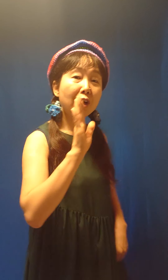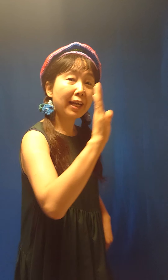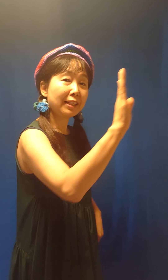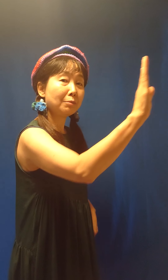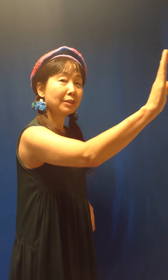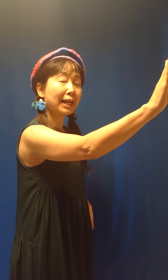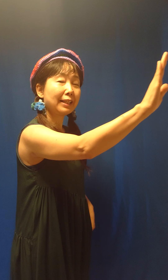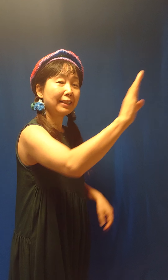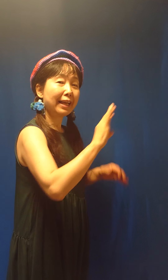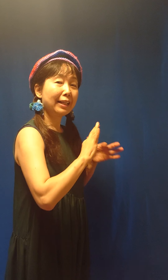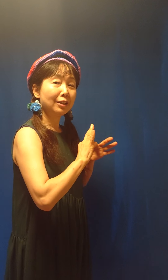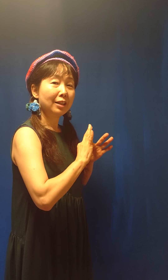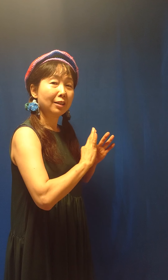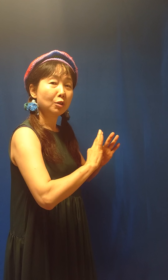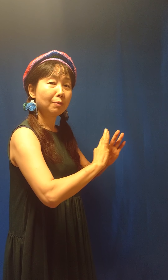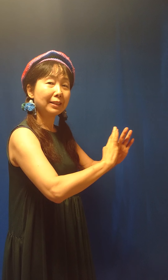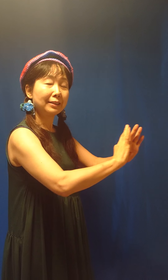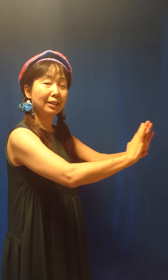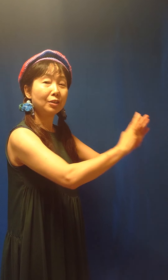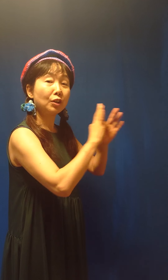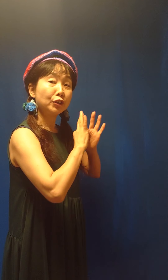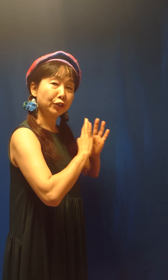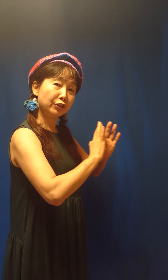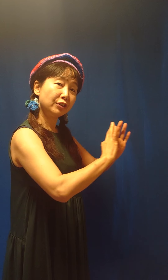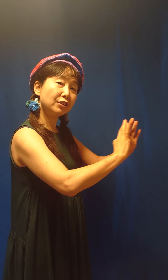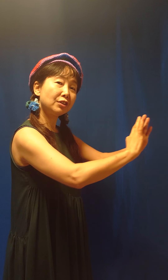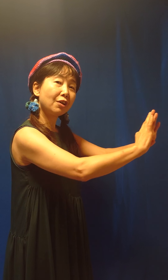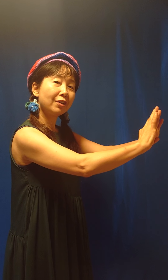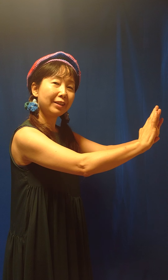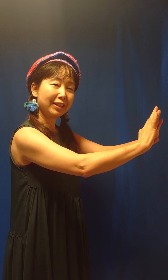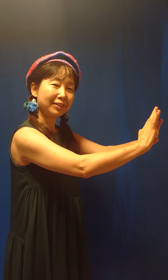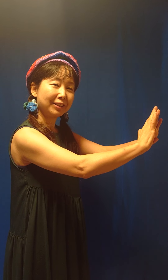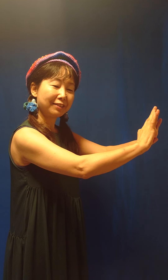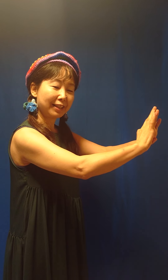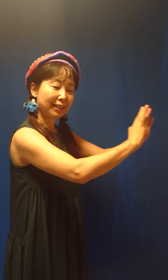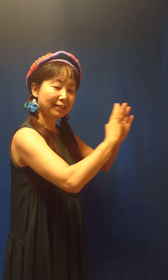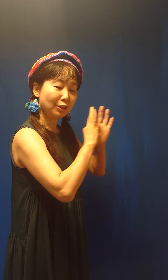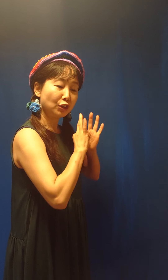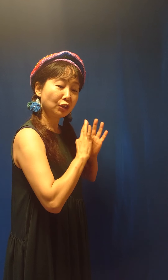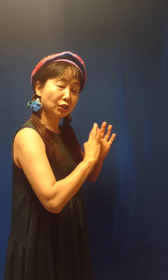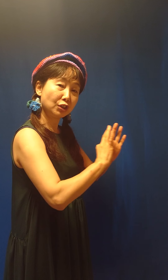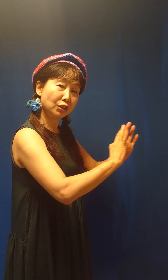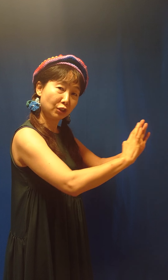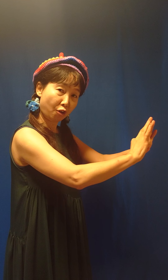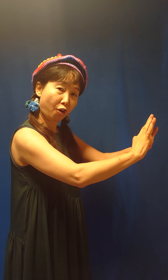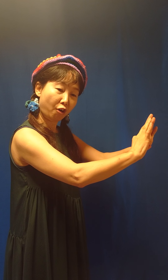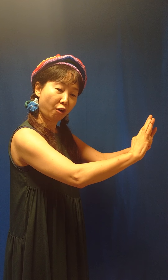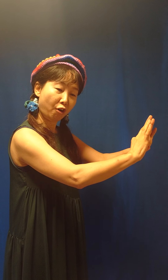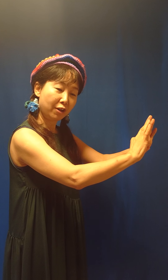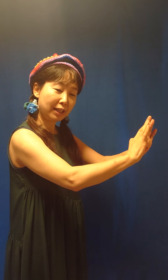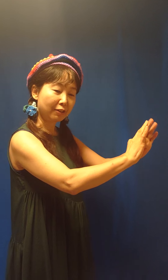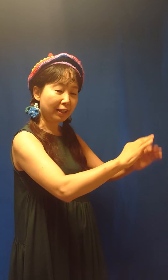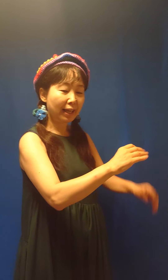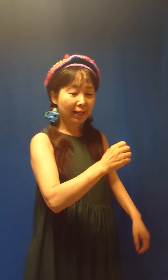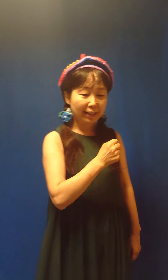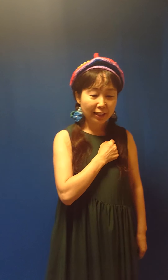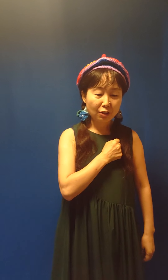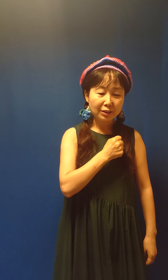来に向かって伸ばしていくと、ずっとっていう手話です。ずっと。なので、命